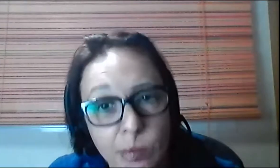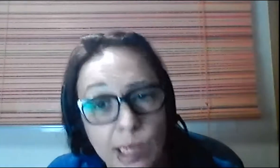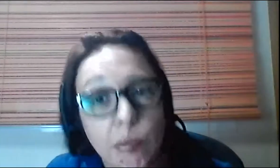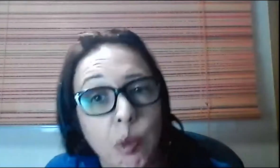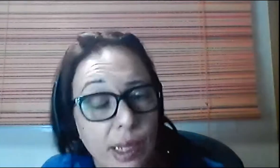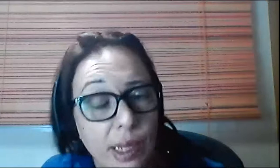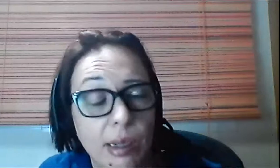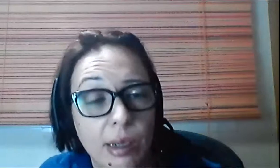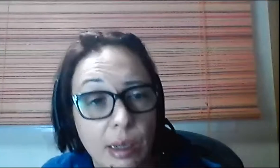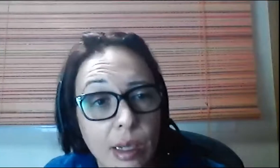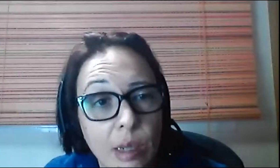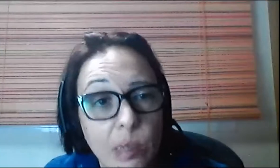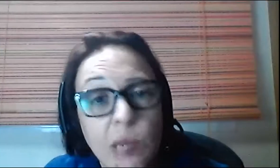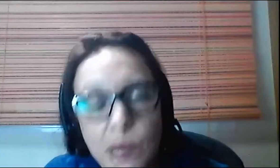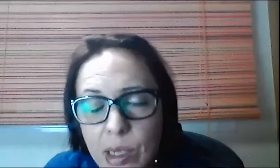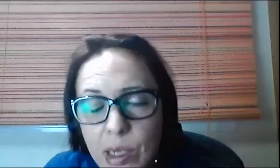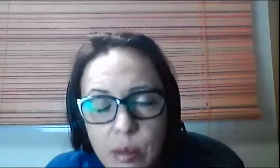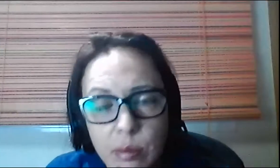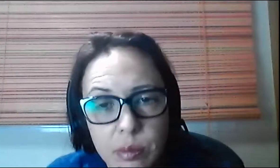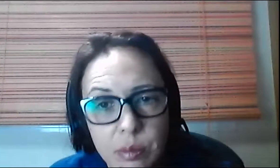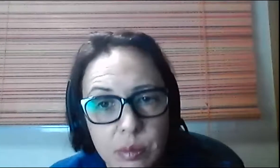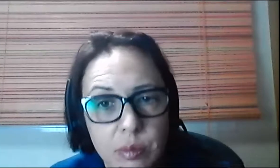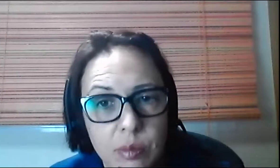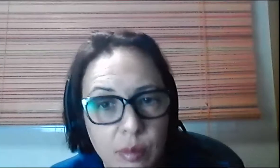posibilidades para que puedan elegir.